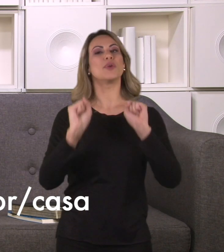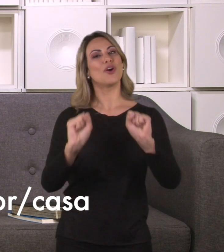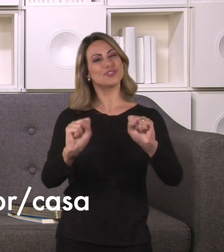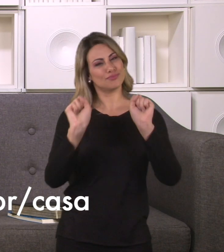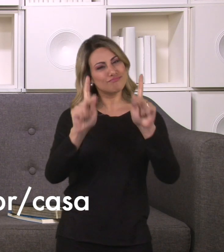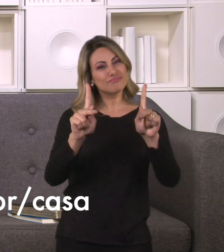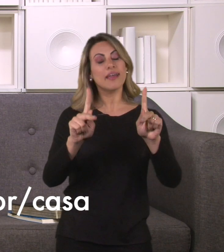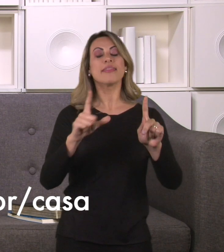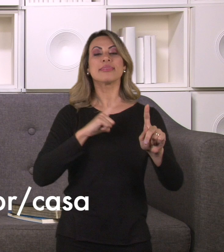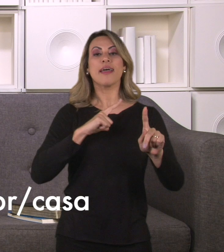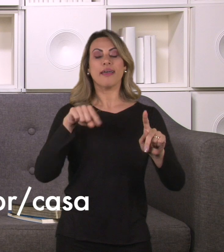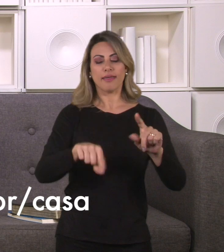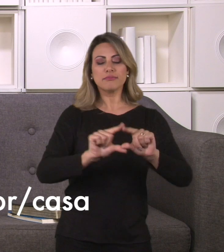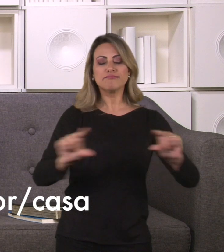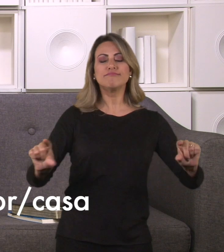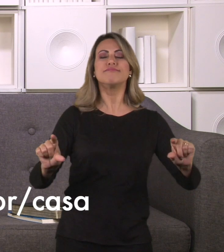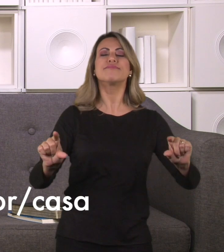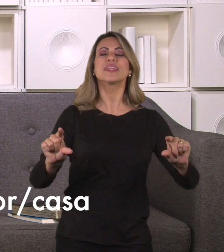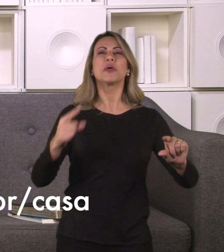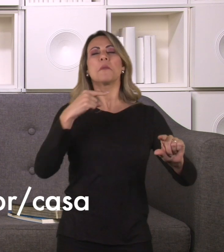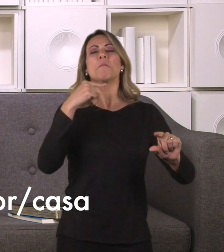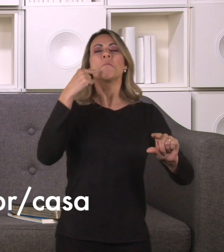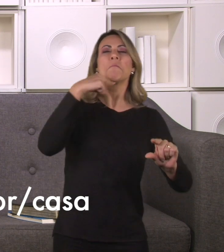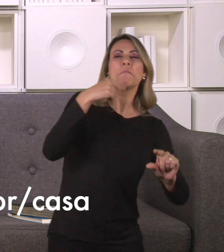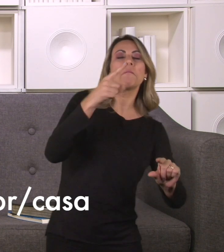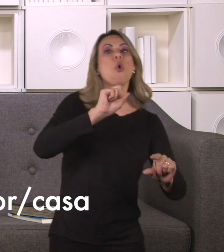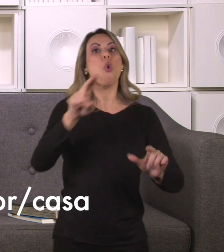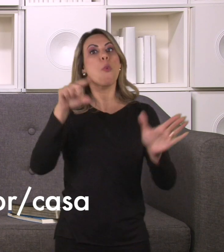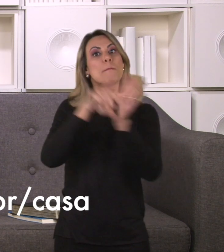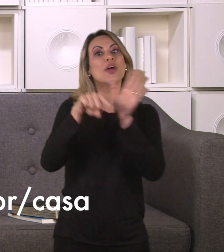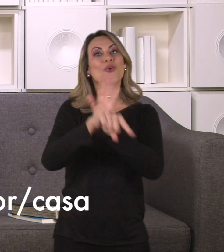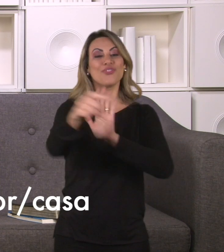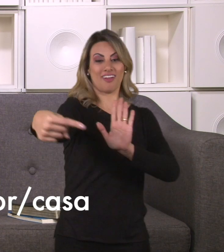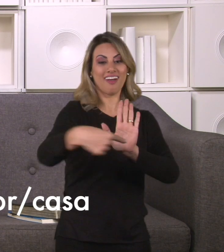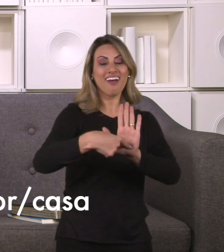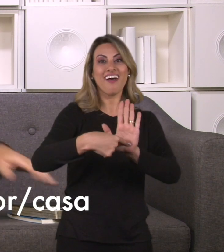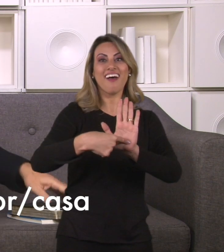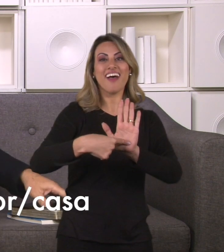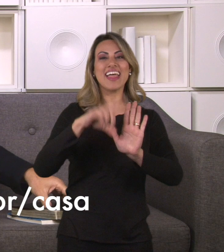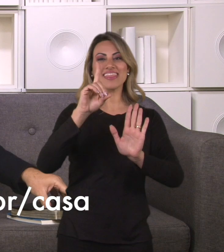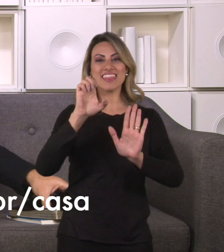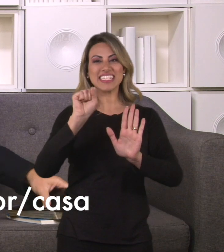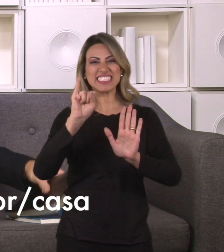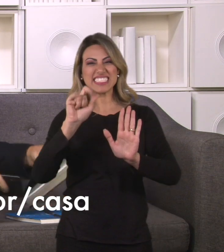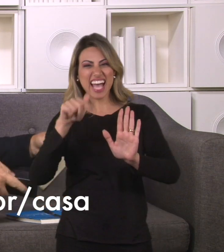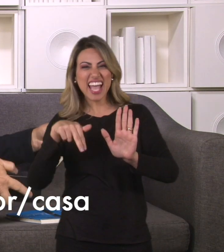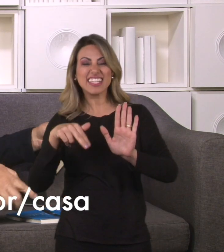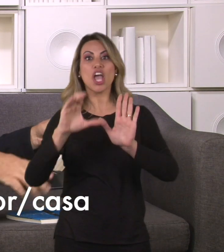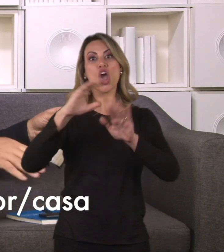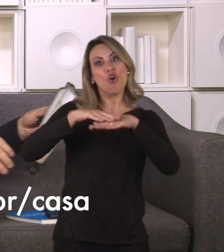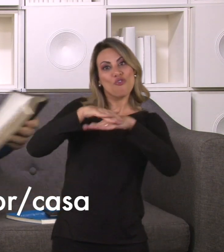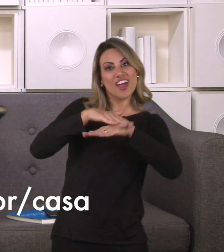minhas perguntas para o nosso bate-papo depois do nosso estudo estão aí registrados no